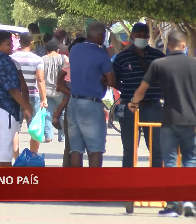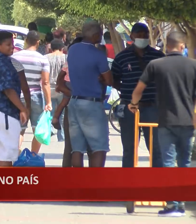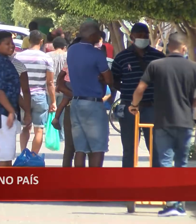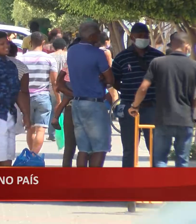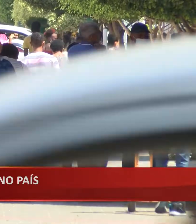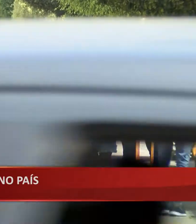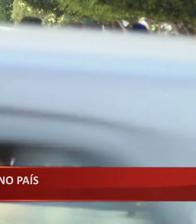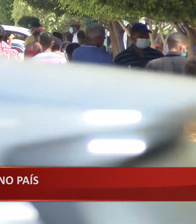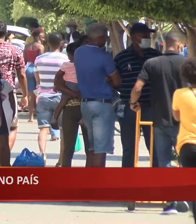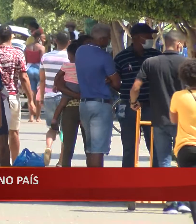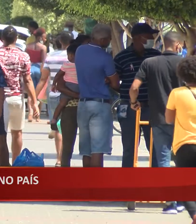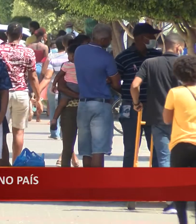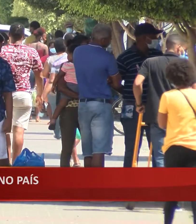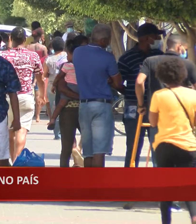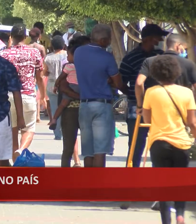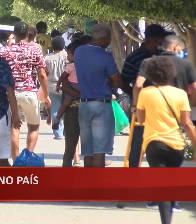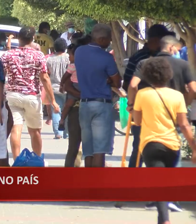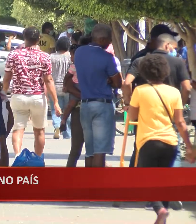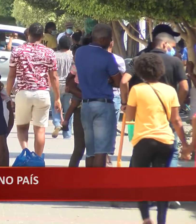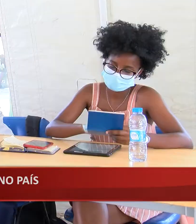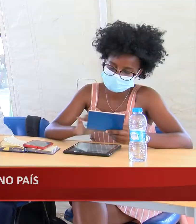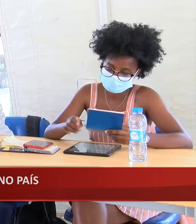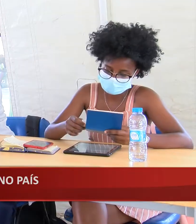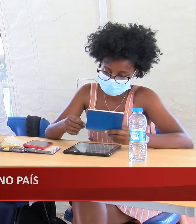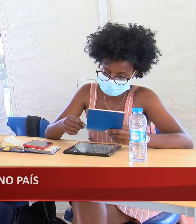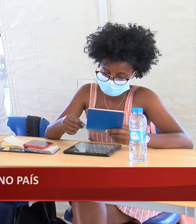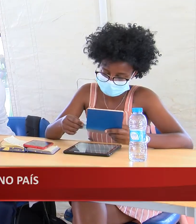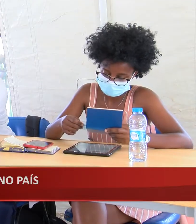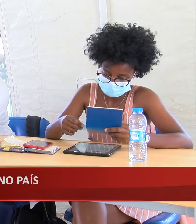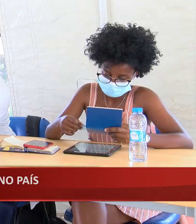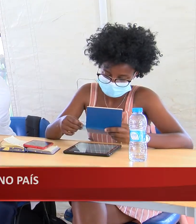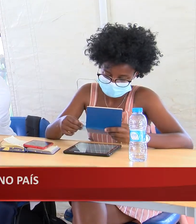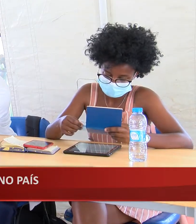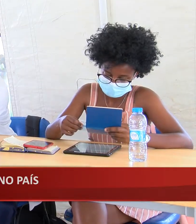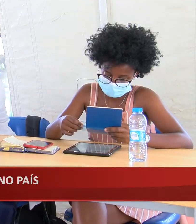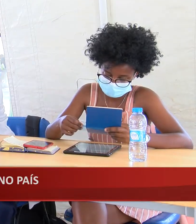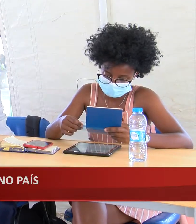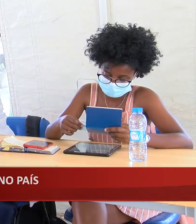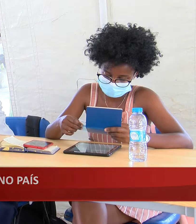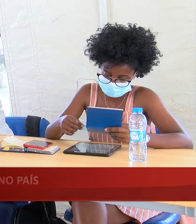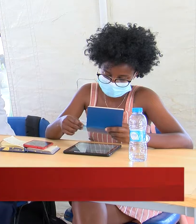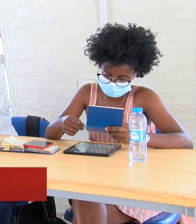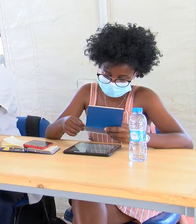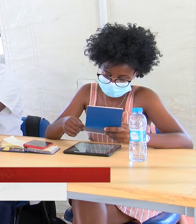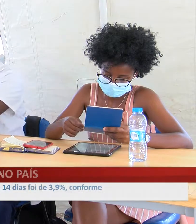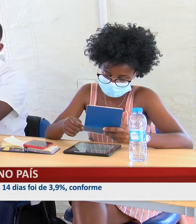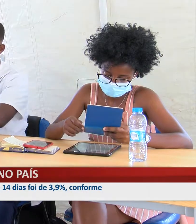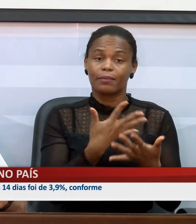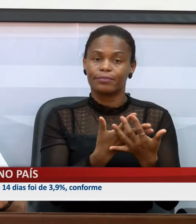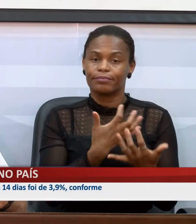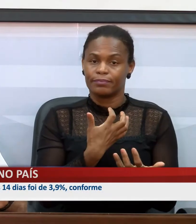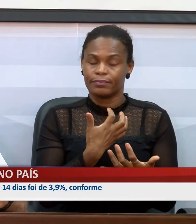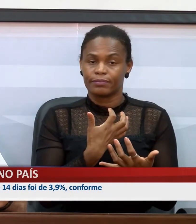Fazendo o balanço da situação epidemiológica no país, o Diretor Nacional da Saúde avançou que a taxa